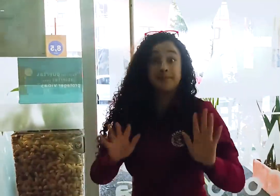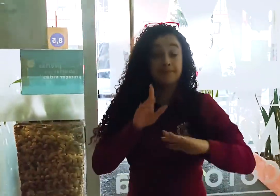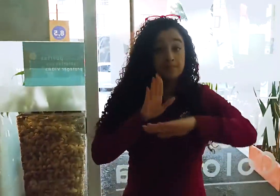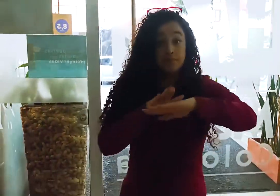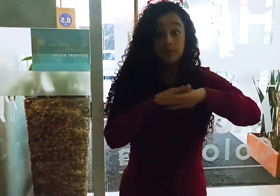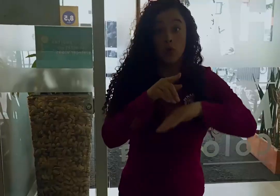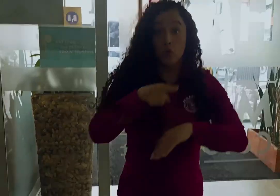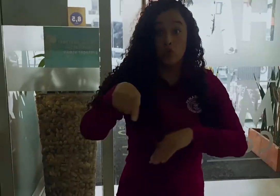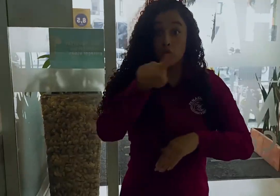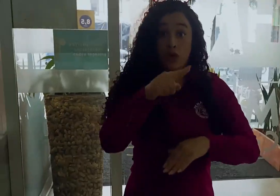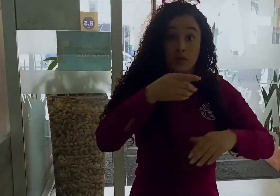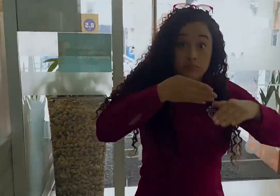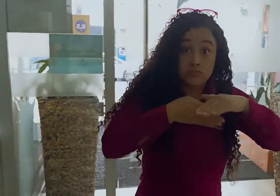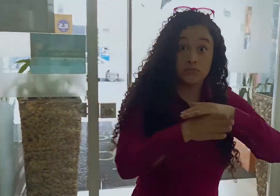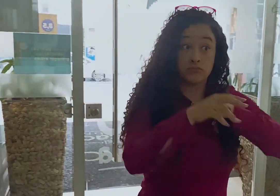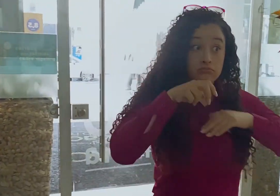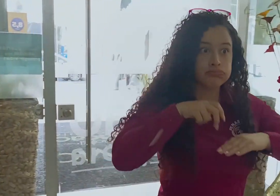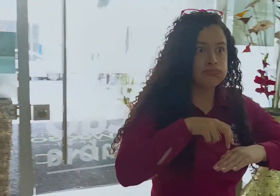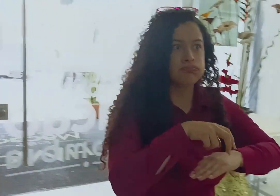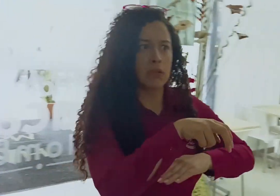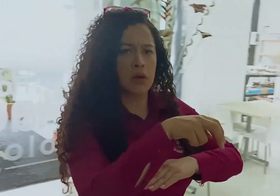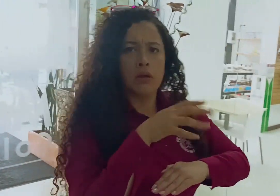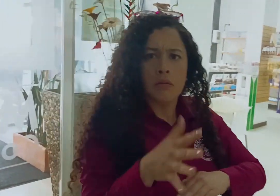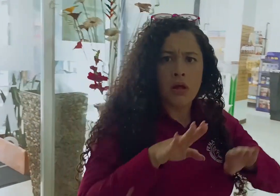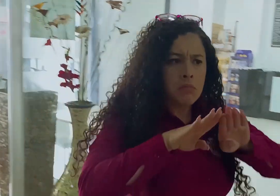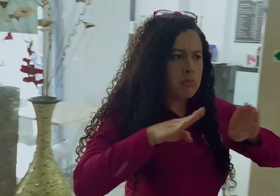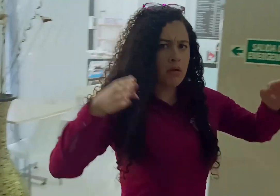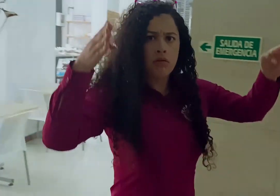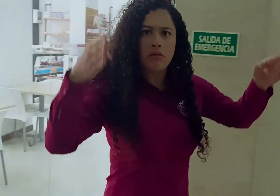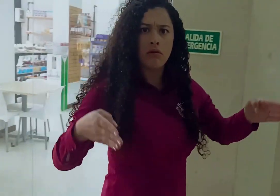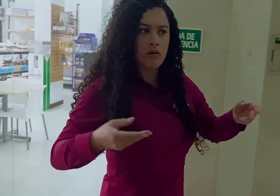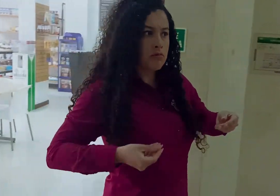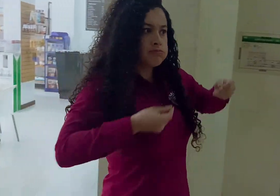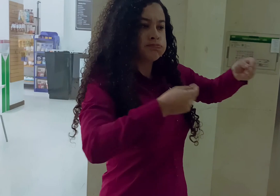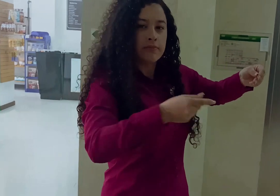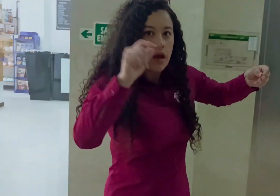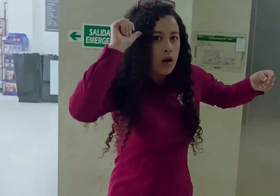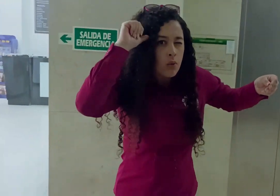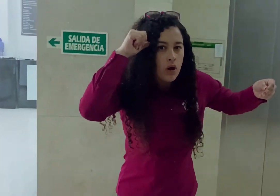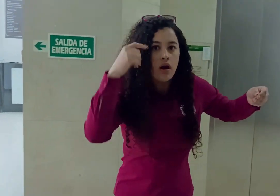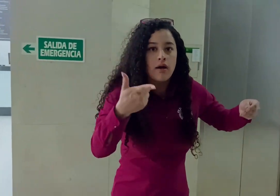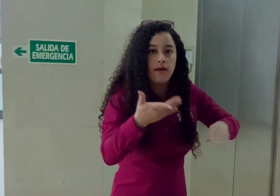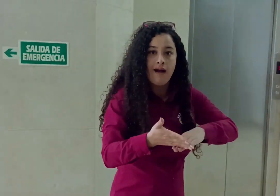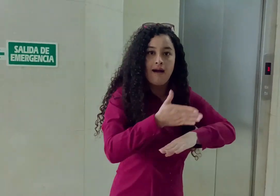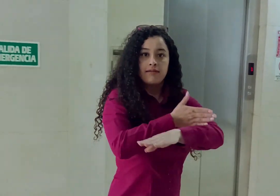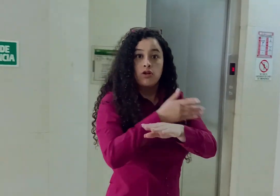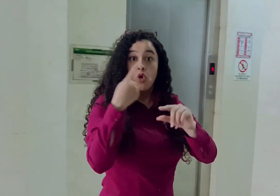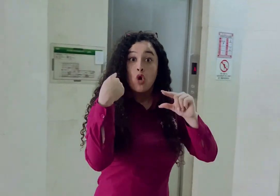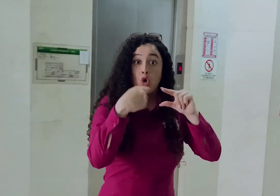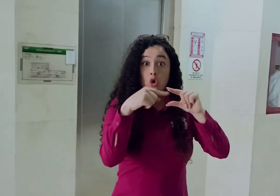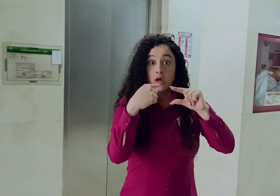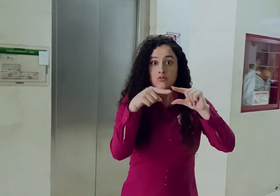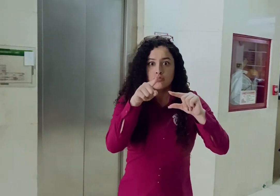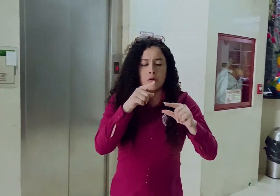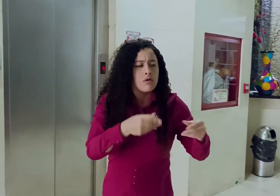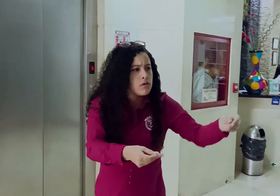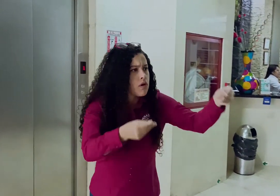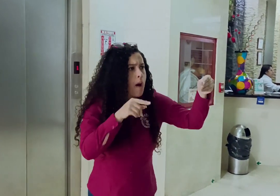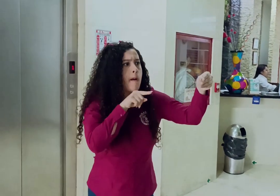apenas ingresen a este lugar encontraron una mesa Recuerden que deben traer el código QR